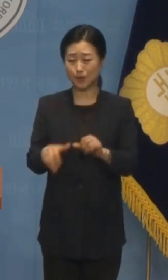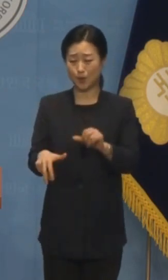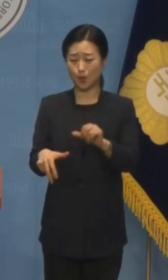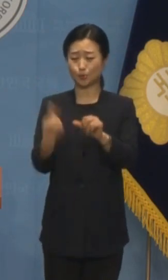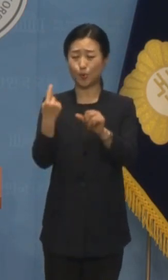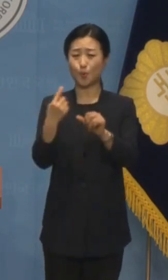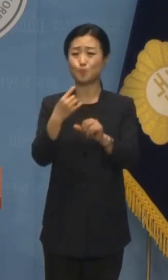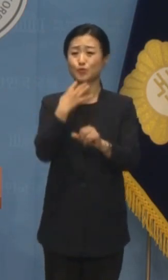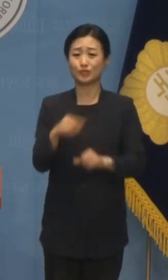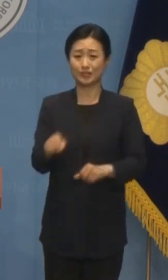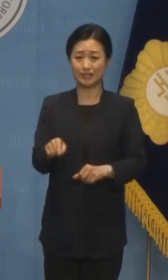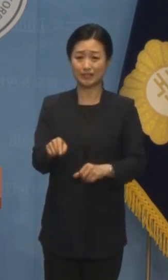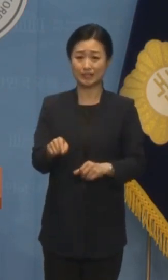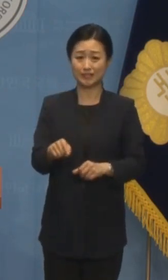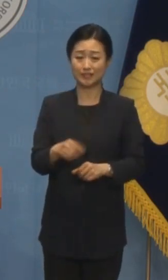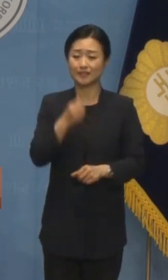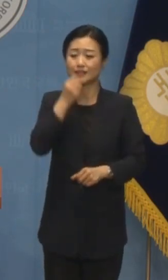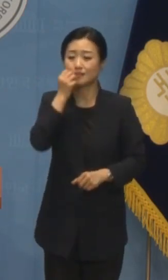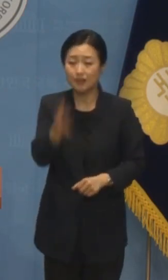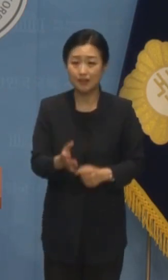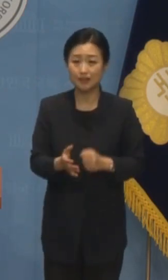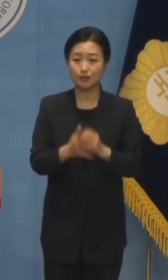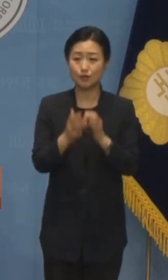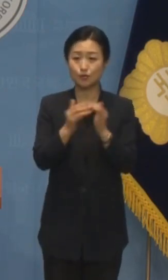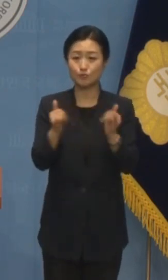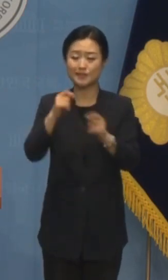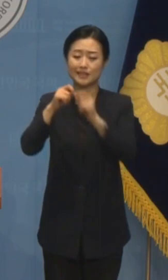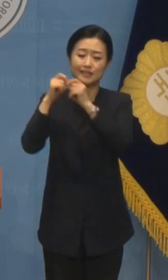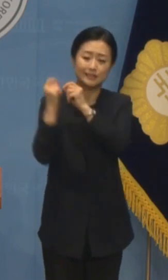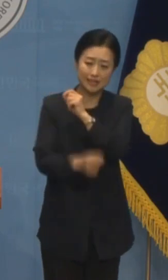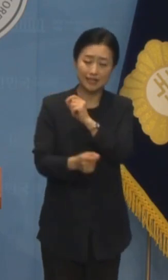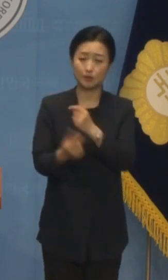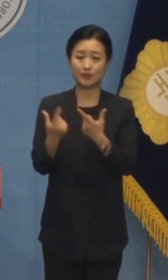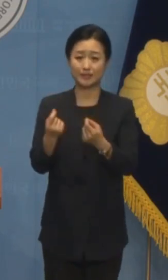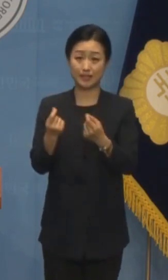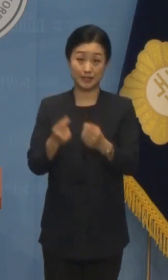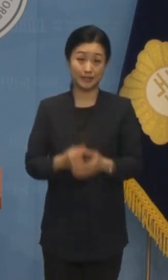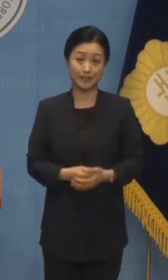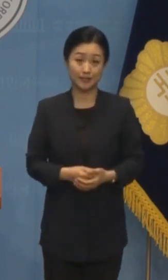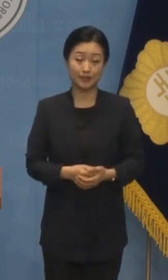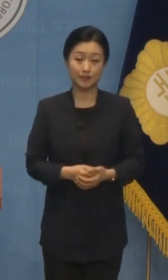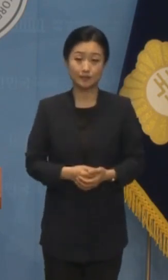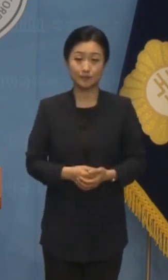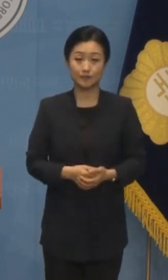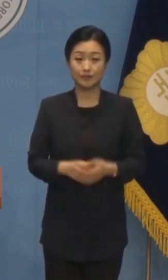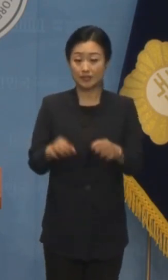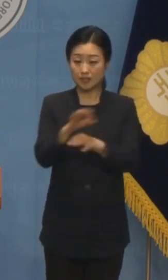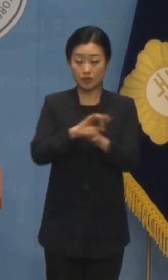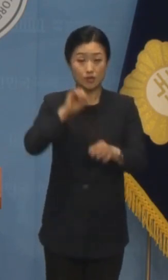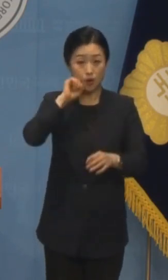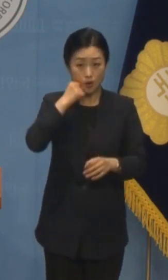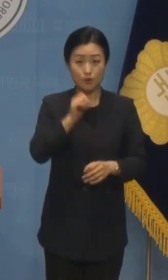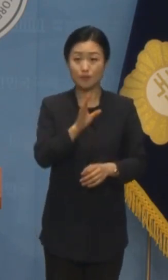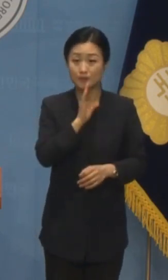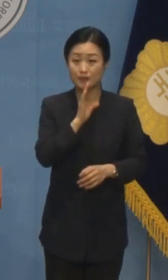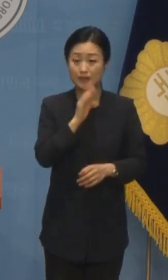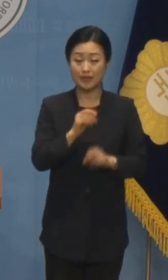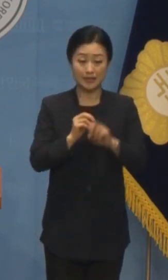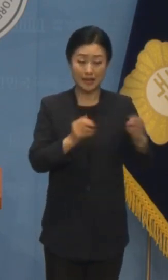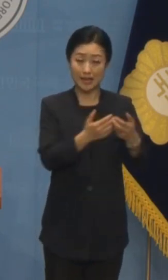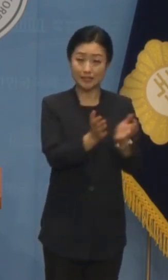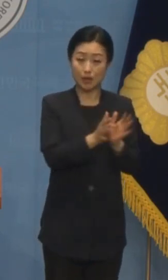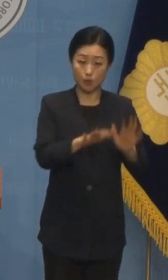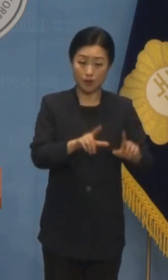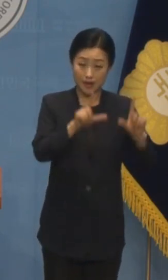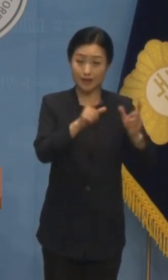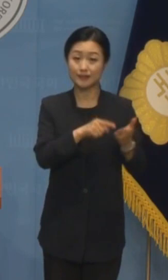불과하다라는 기획재정부의 실토로 대국민 사기였던 것이 드러났습니다. 이 정도 경제 상황이라고 한다면 야당이 올해